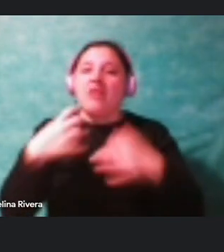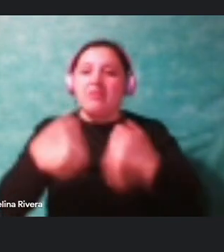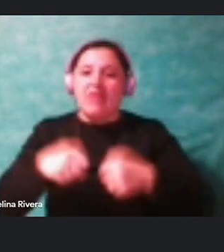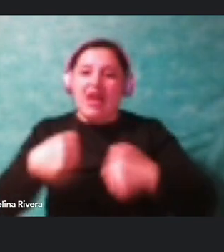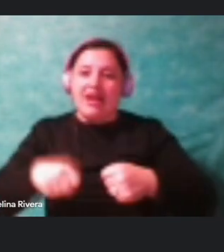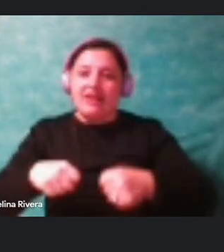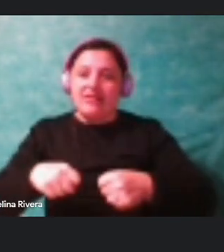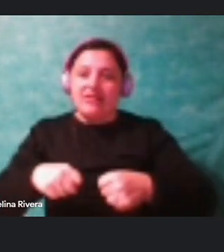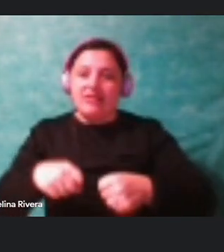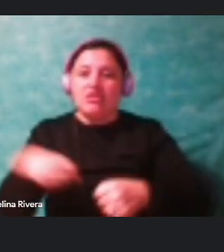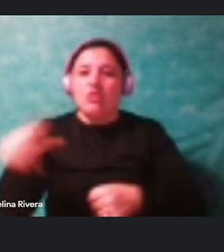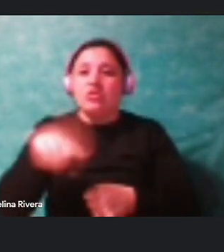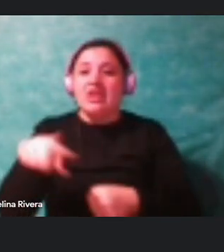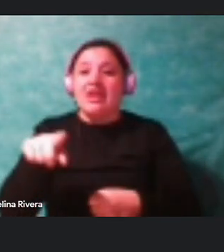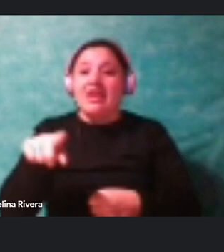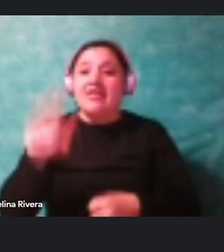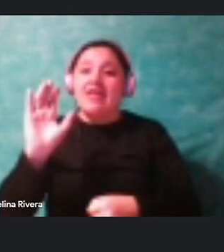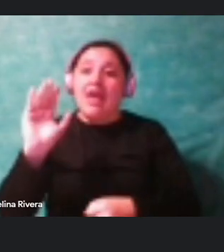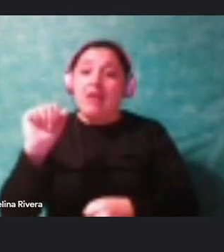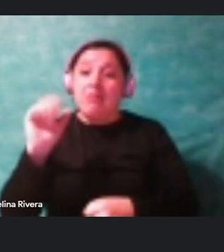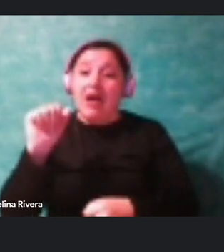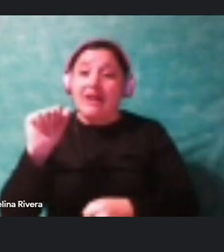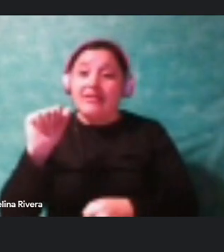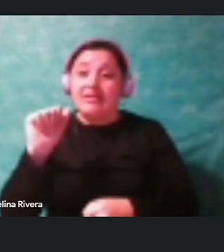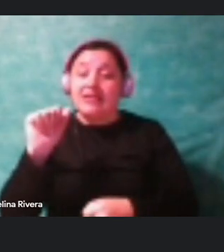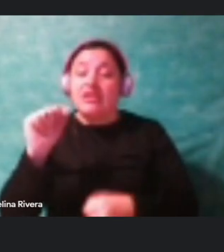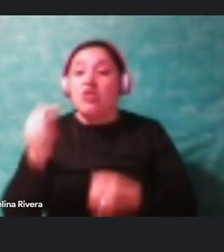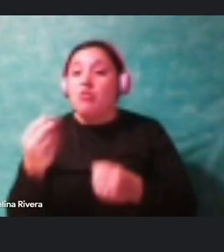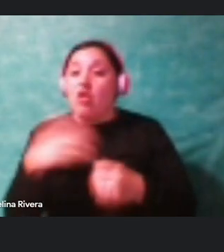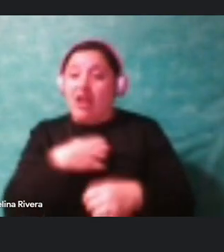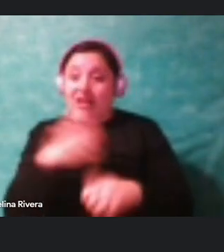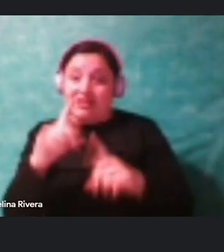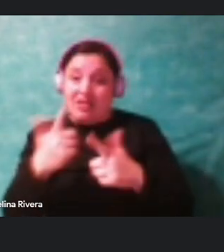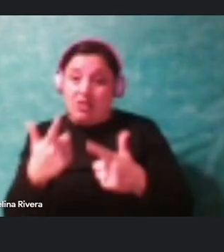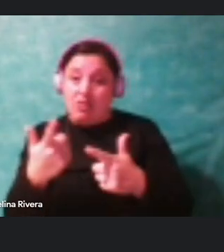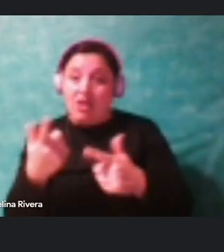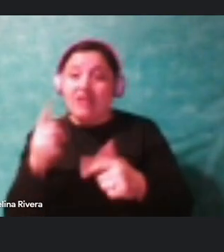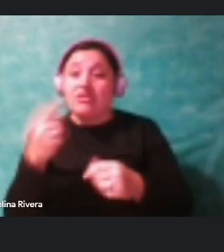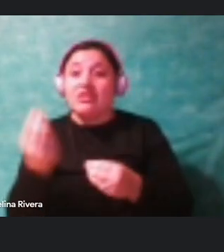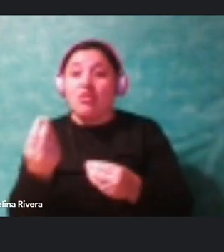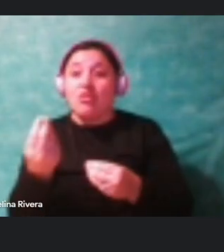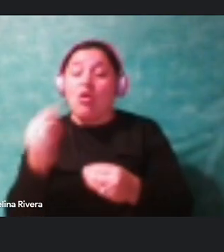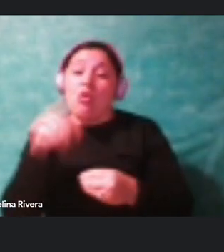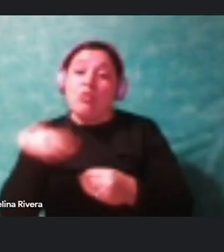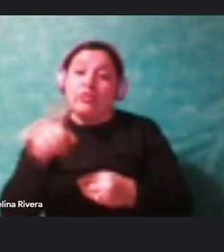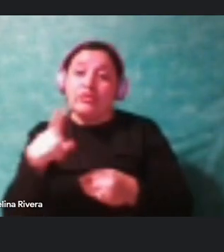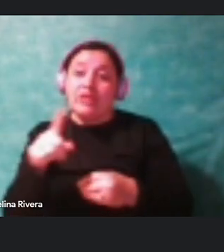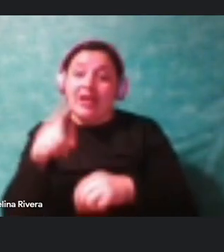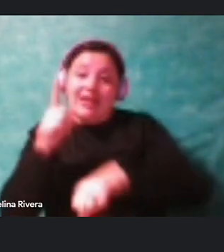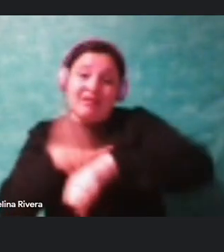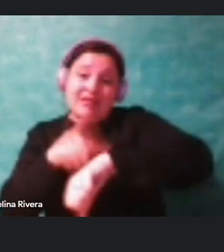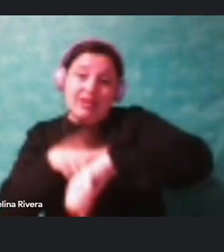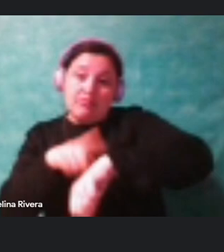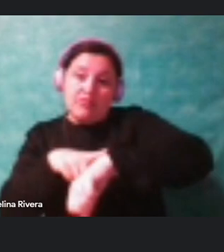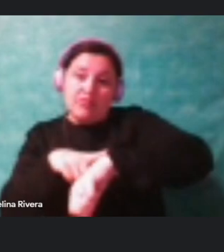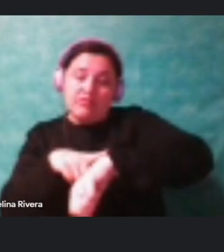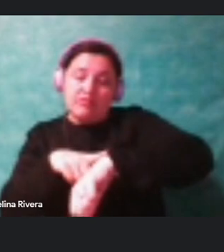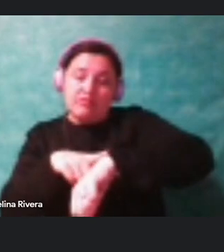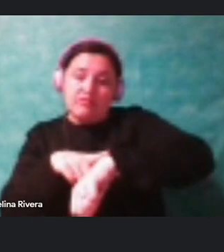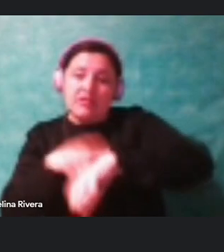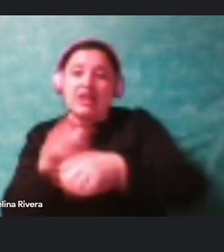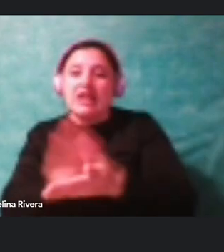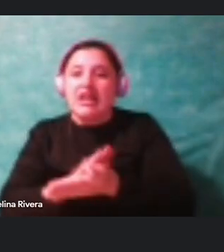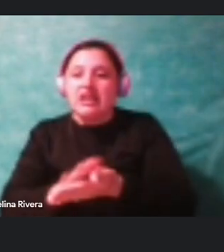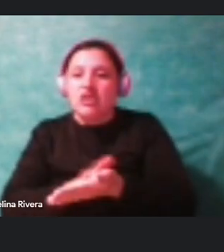martes a tomar el tiempo, a tomarse el tiempo y ver cuánto tardan en resolverlo. ¿Sí? Después me dicen.